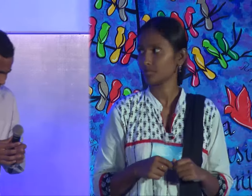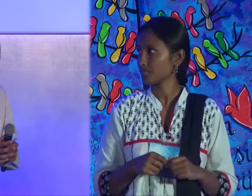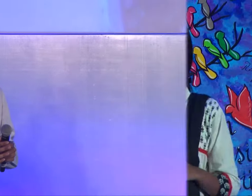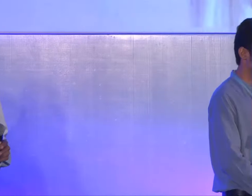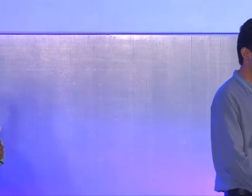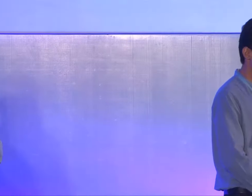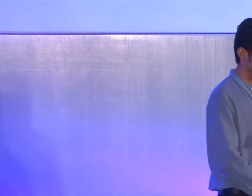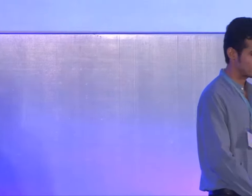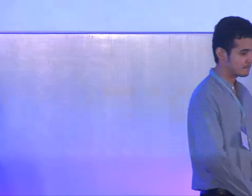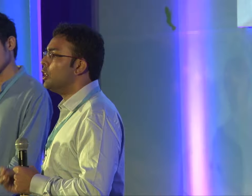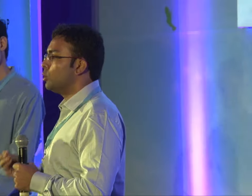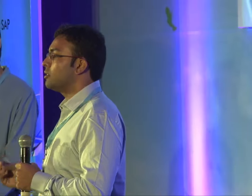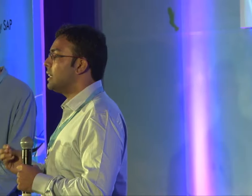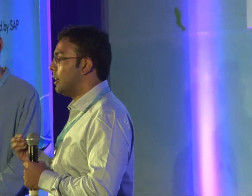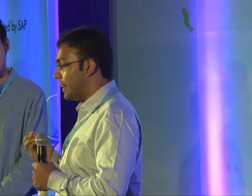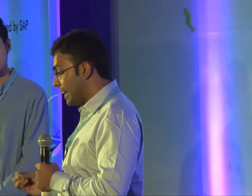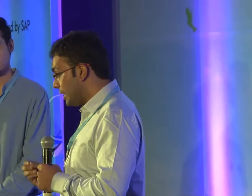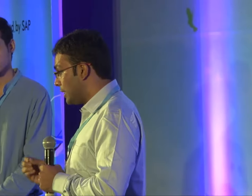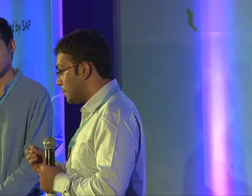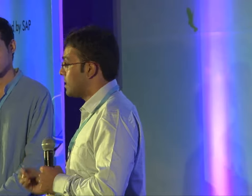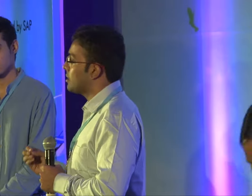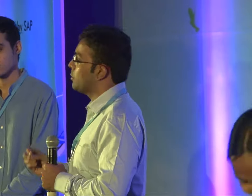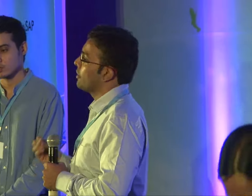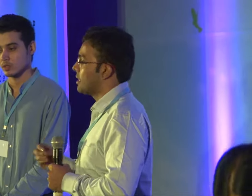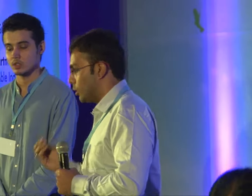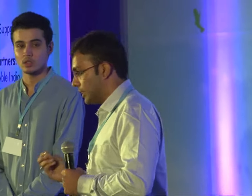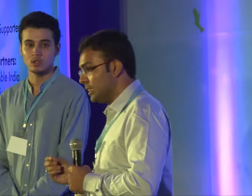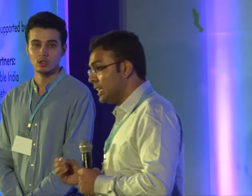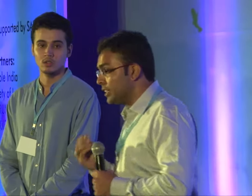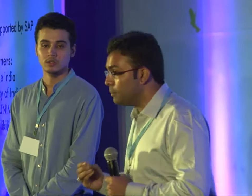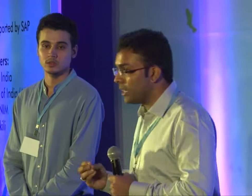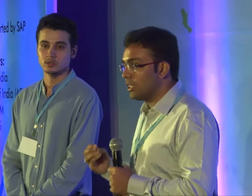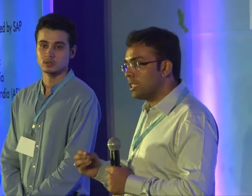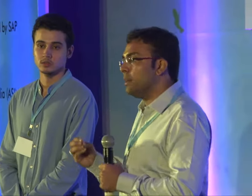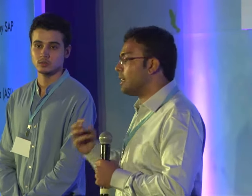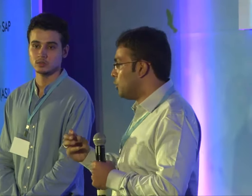जैसे कि मिनिस्ट्री ऑफ यूथ अफेयर्स एंड स्पोर्ट्स की 2009 की स्पेशल स्कीम ऑफ कैश रिवॉर्ड्स है,